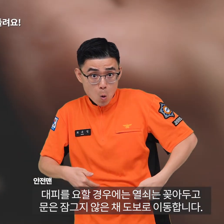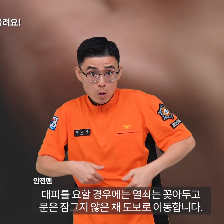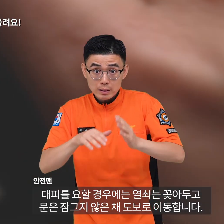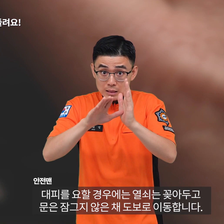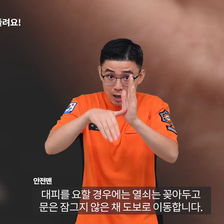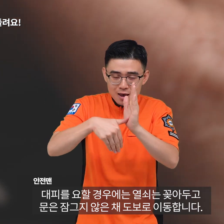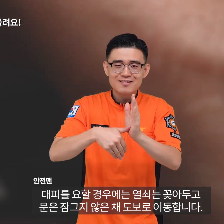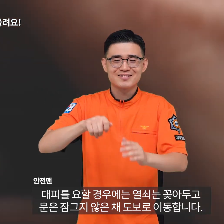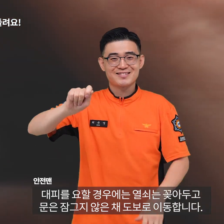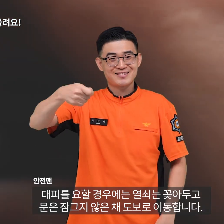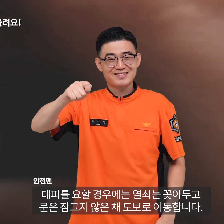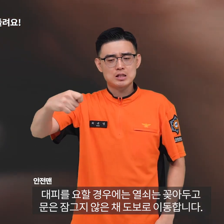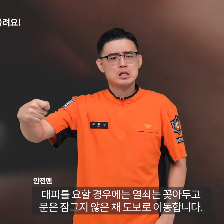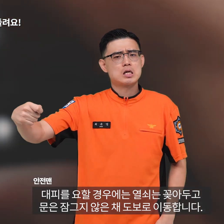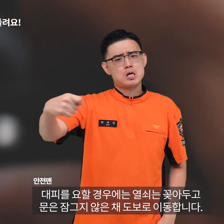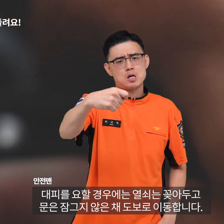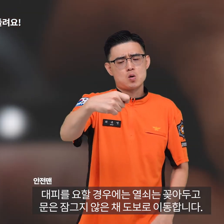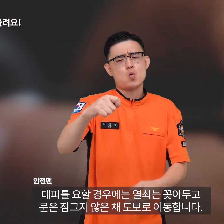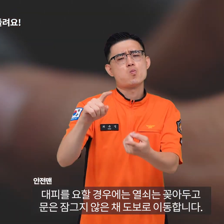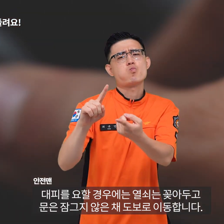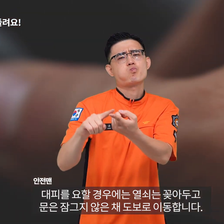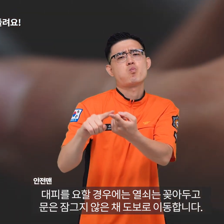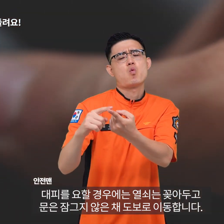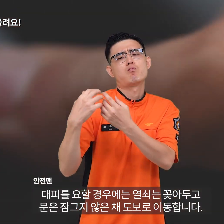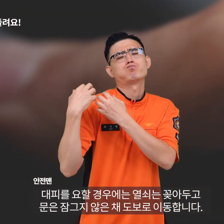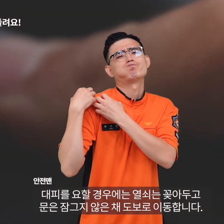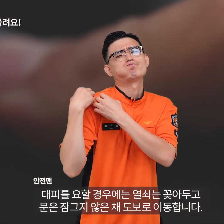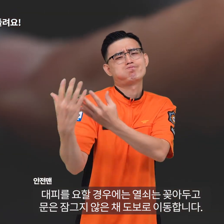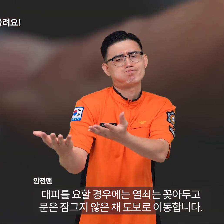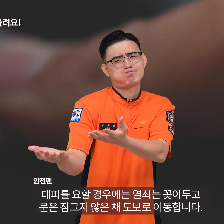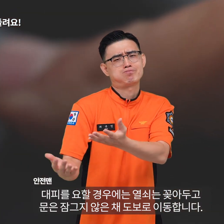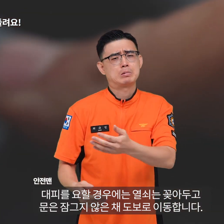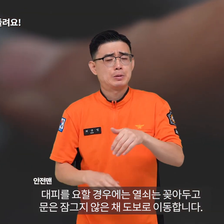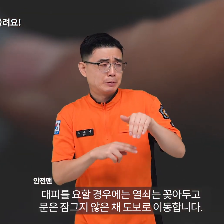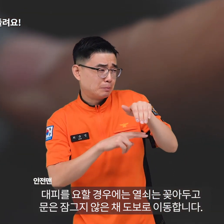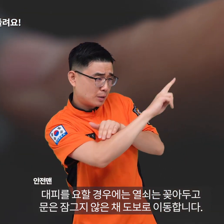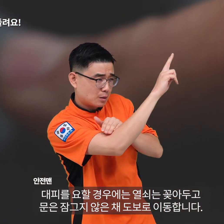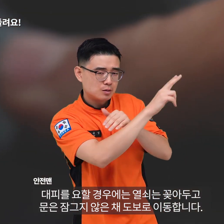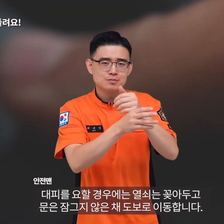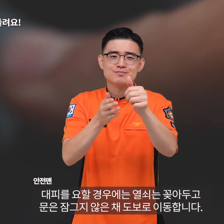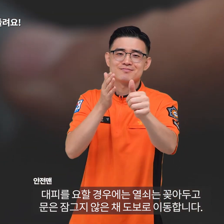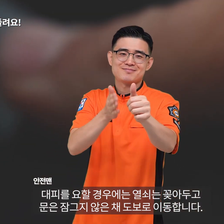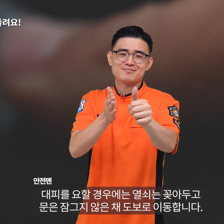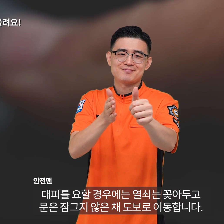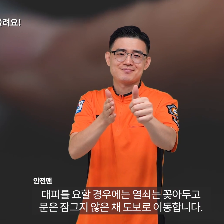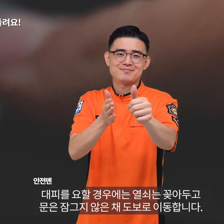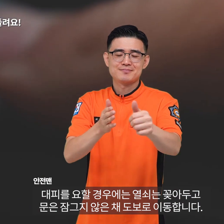대피를 요할 경우에는 열쇠는 꽂아두고 문은 잠그지 않은 채 도보로 이동합니다.